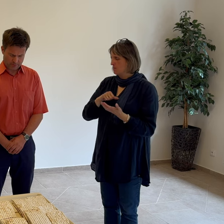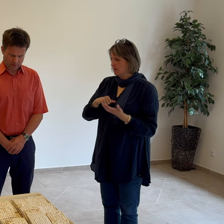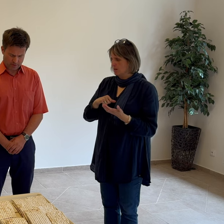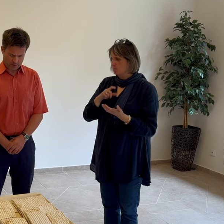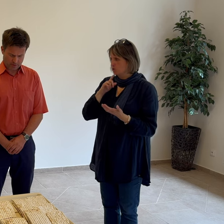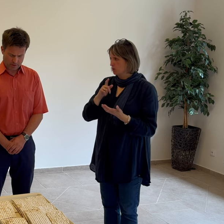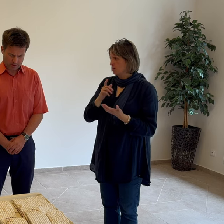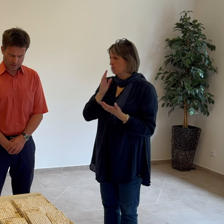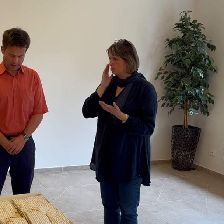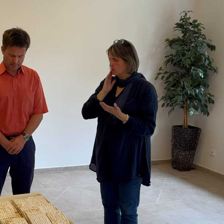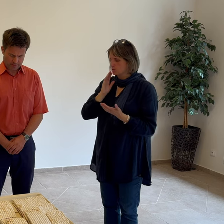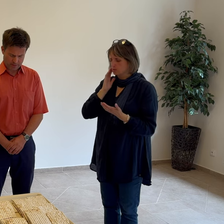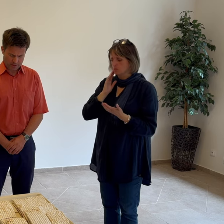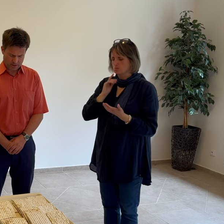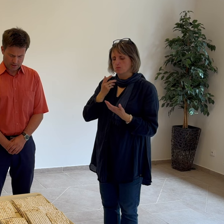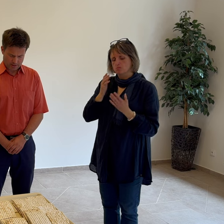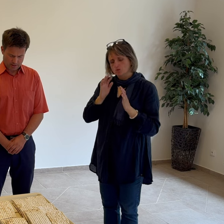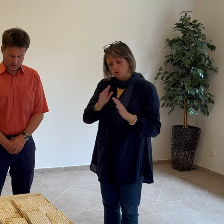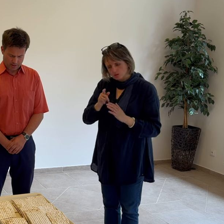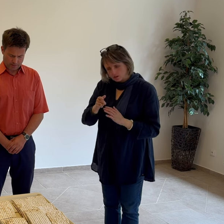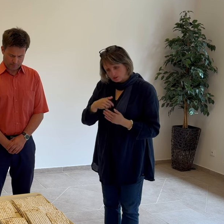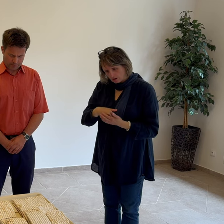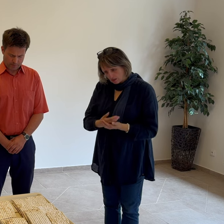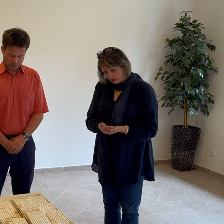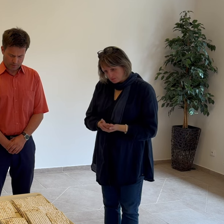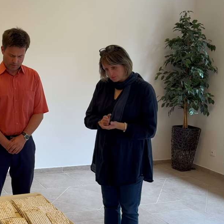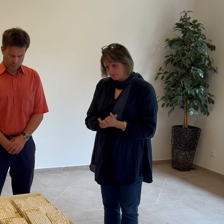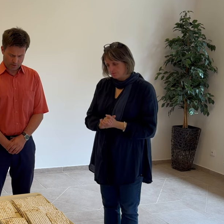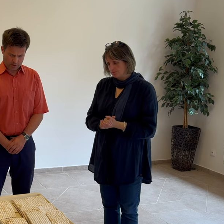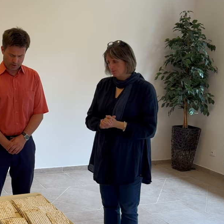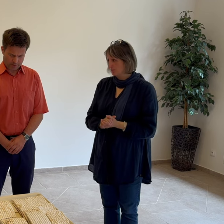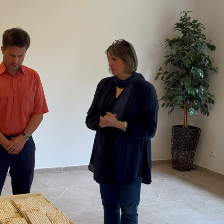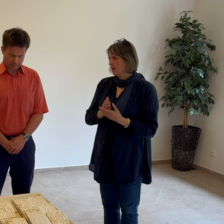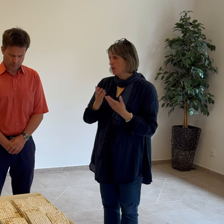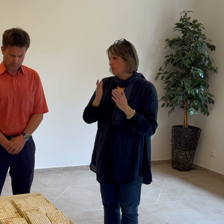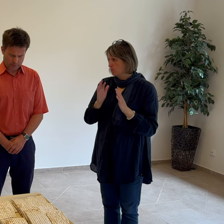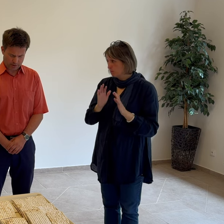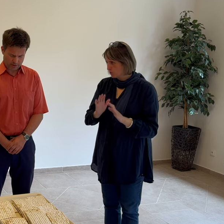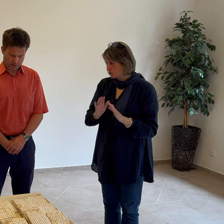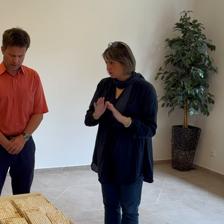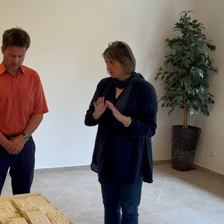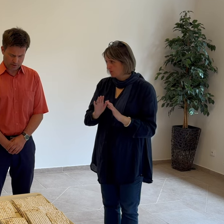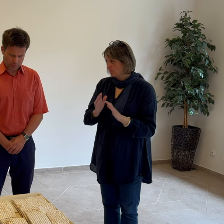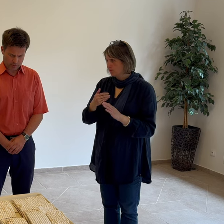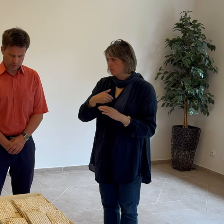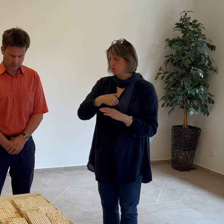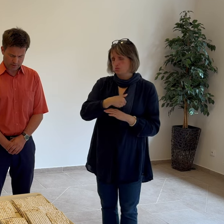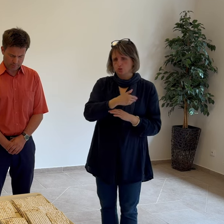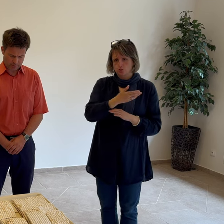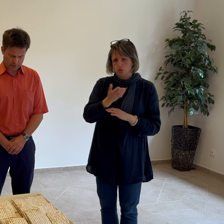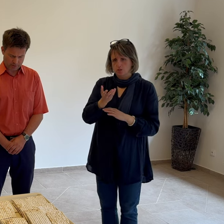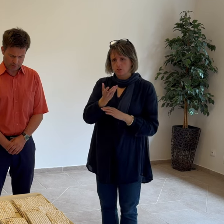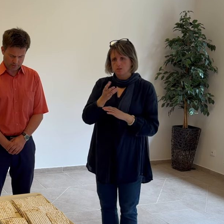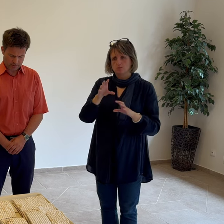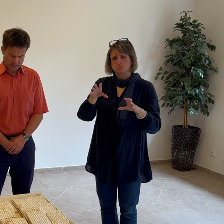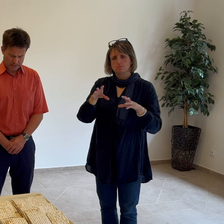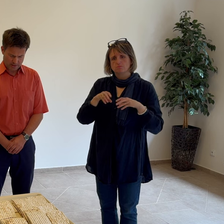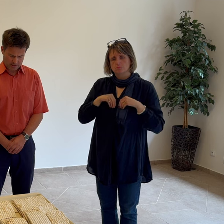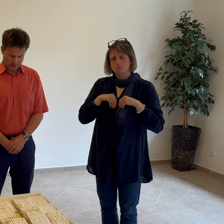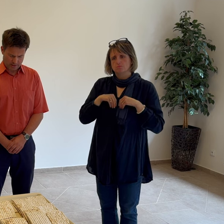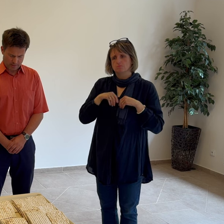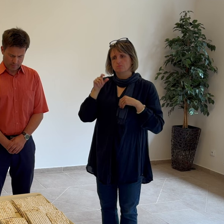prosím tento chléb požehnej ho pro všechny kteří ho budou dnes